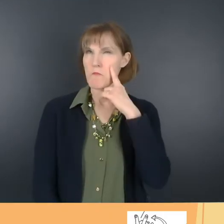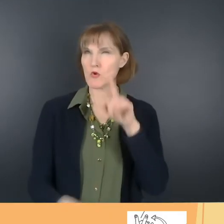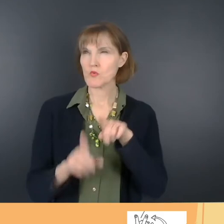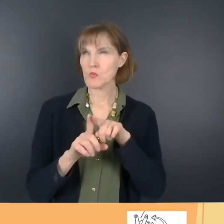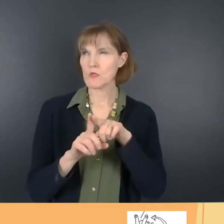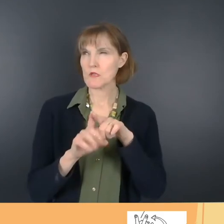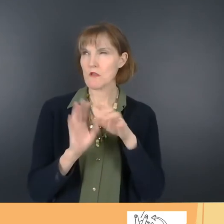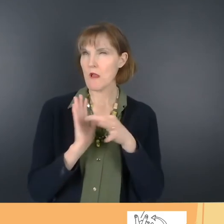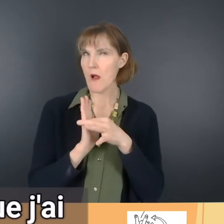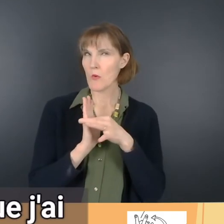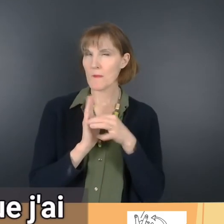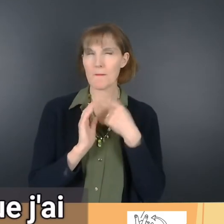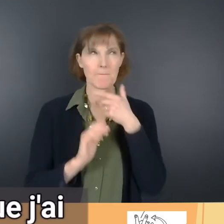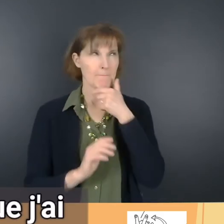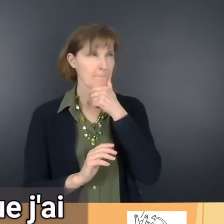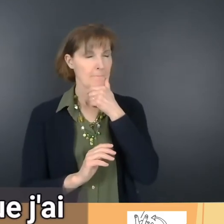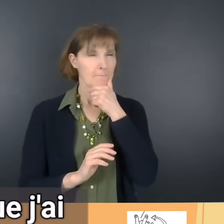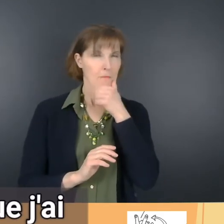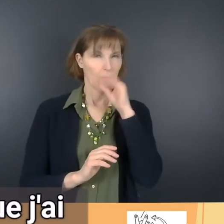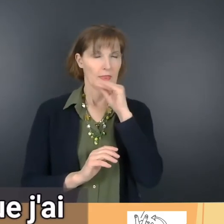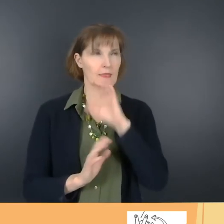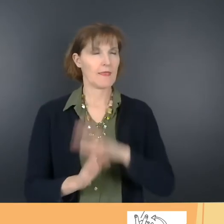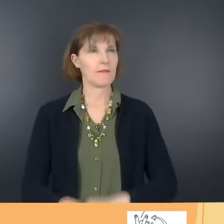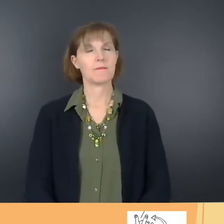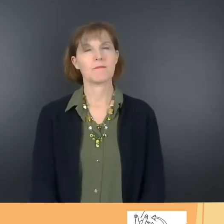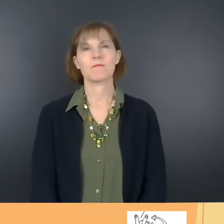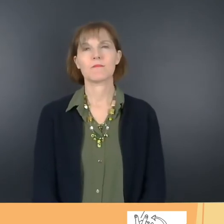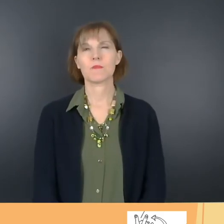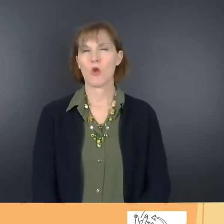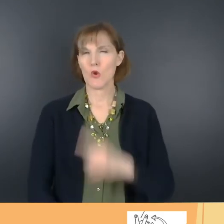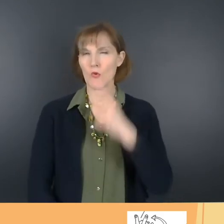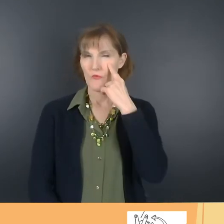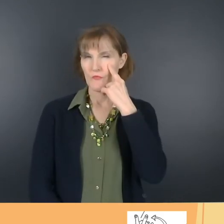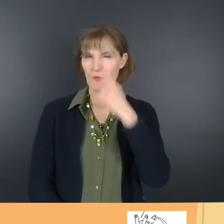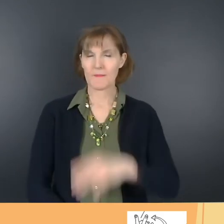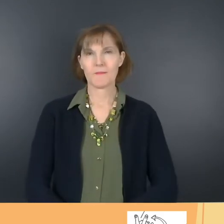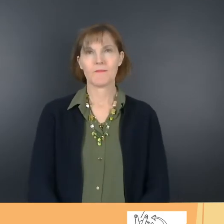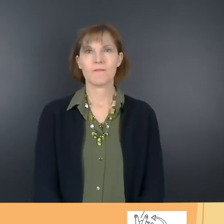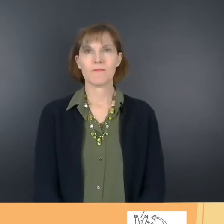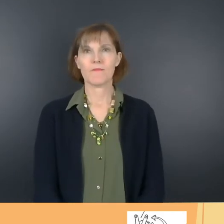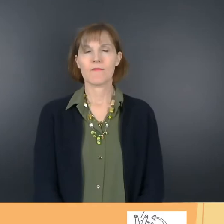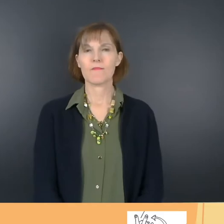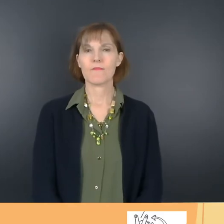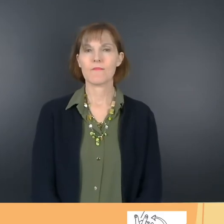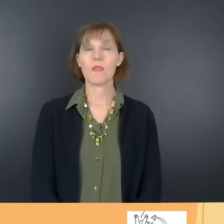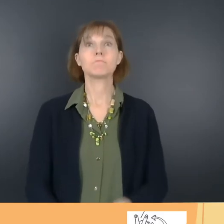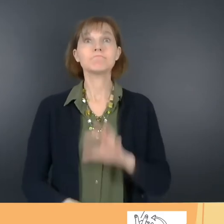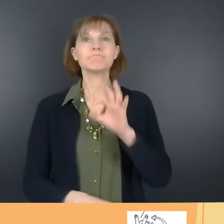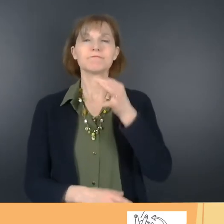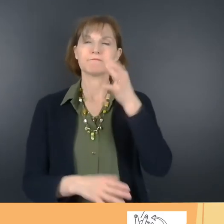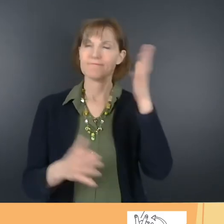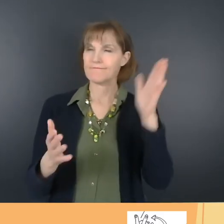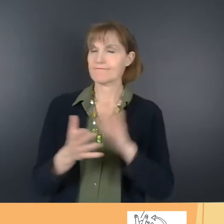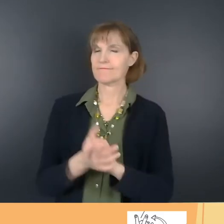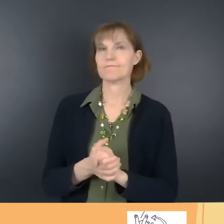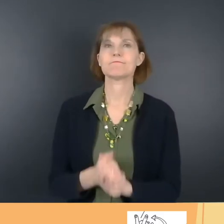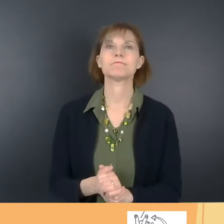présente. Je pense que j'ai adhéré aussi aux mathématiques. Je ne plus. Je ne rappelle plus. On va voir. On va voir ça.